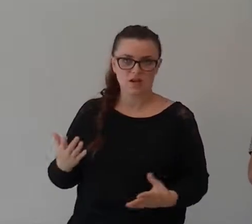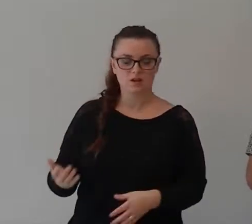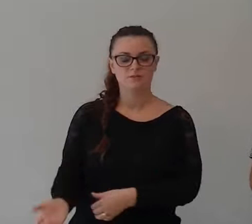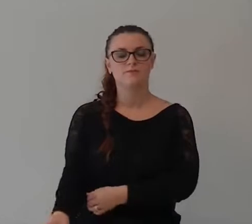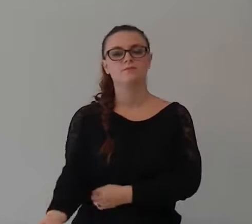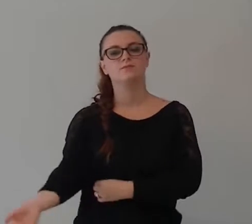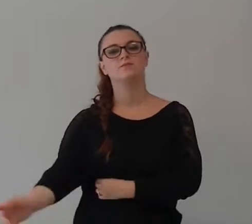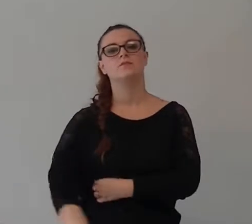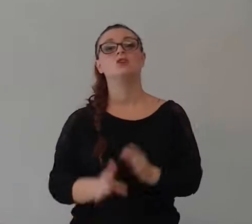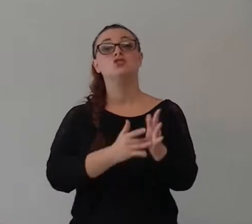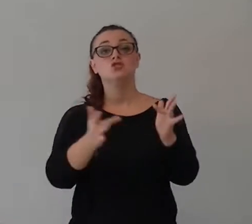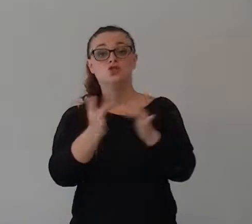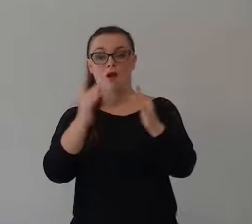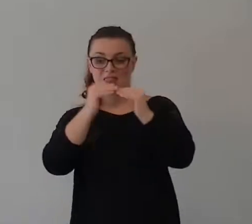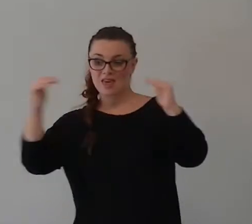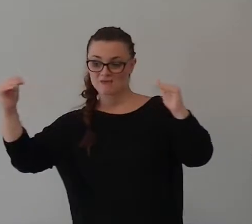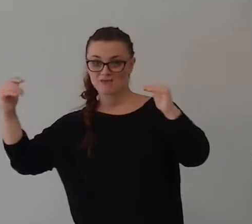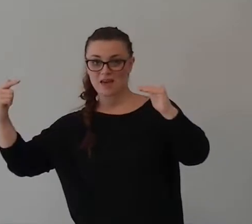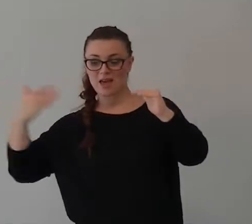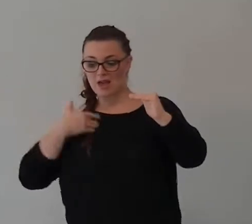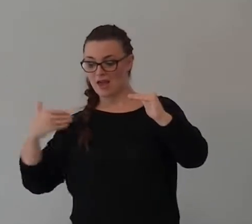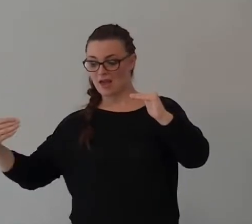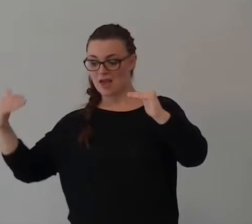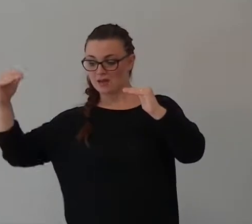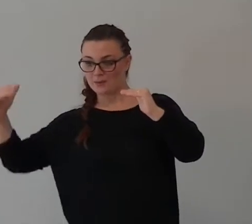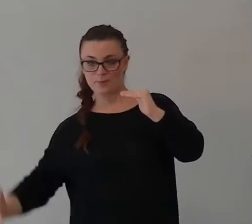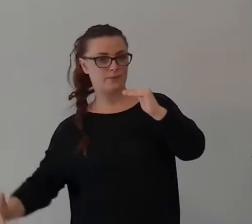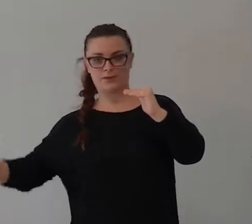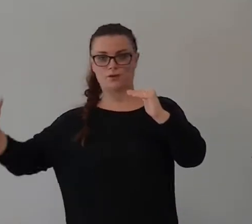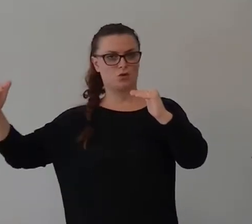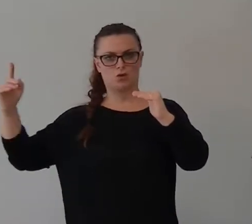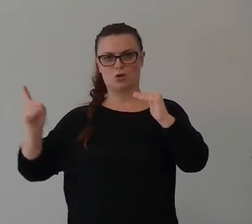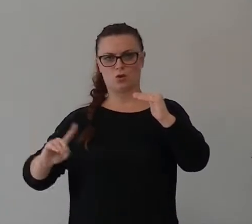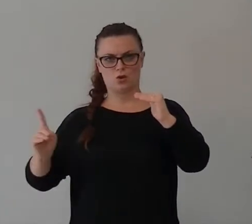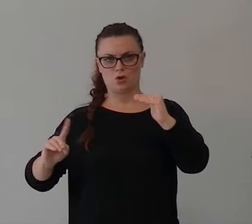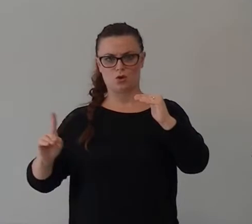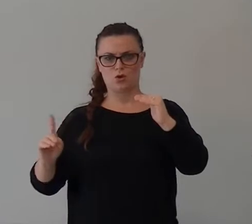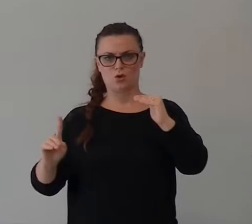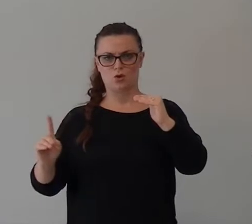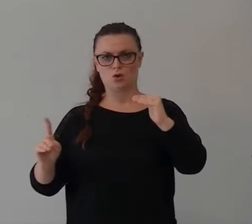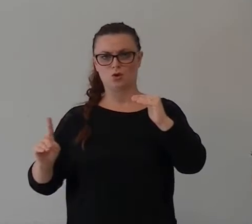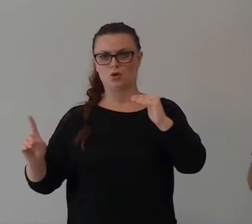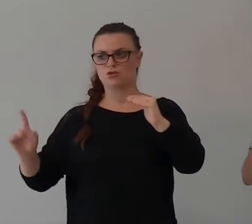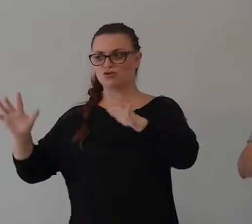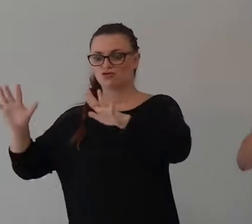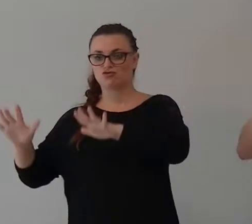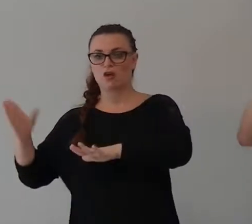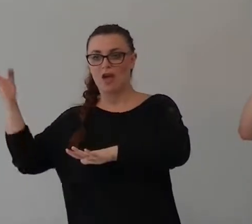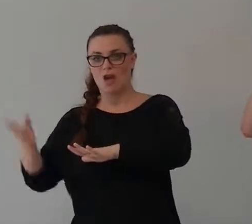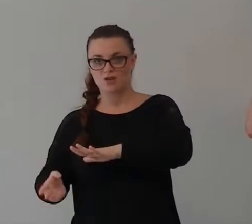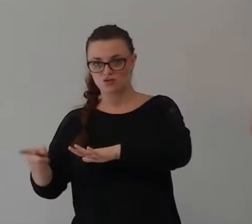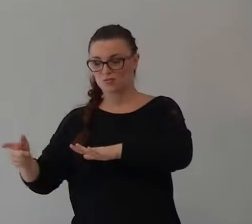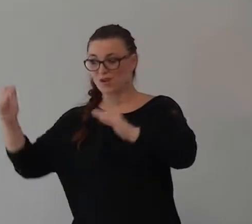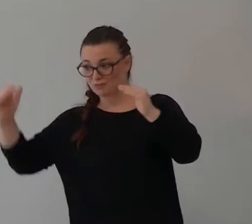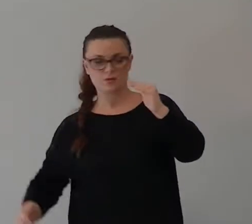ad abbassare i livelli, per cui non dobbiamo pensare che Gesù ha soppresso la decima, ma ha